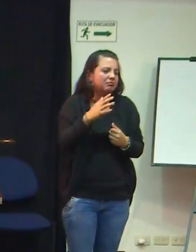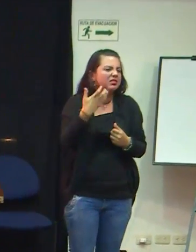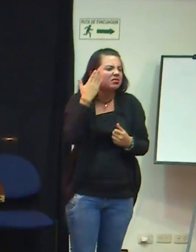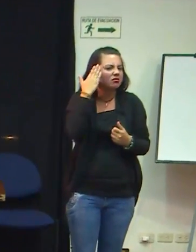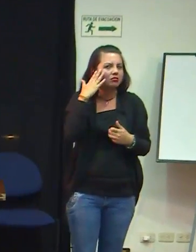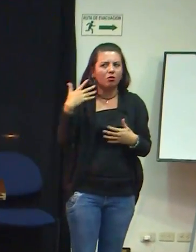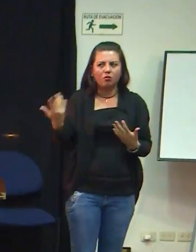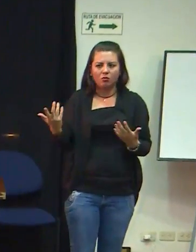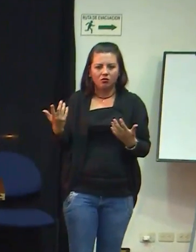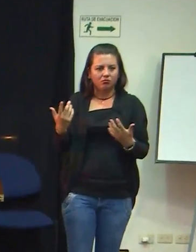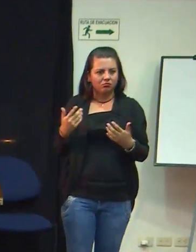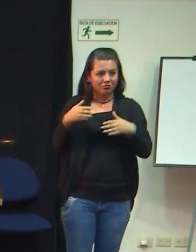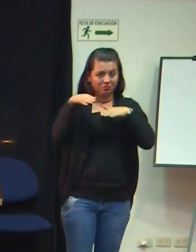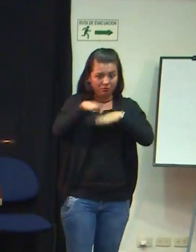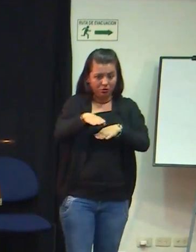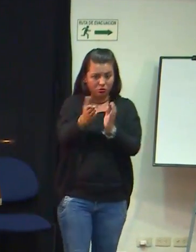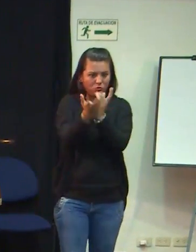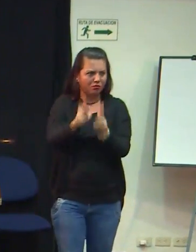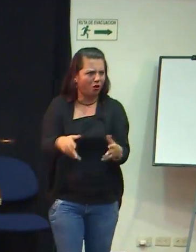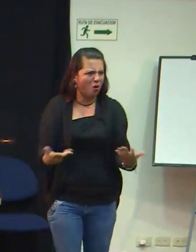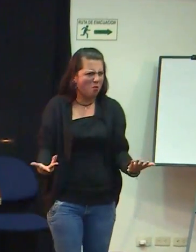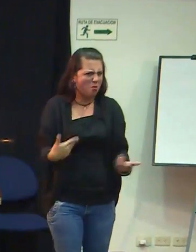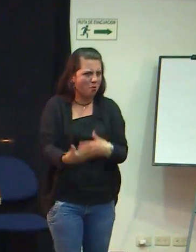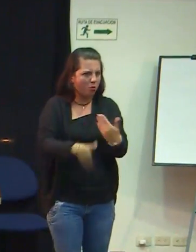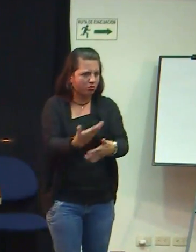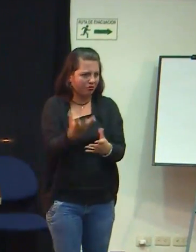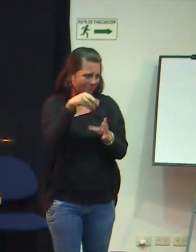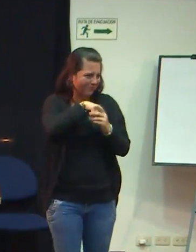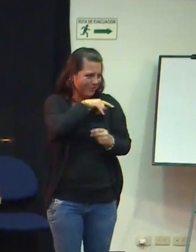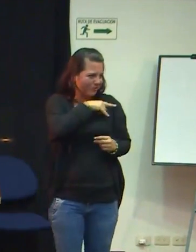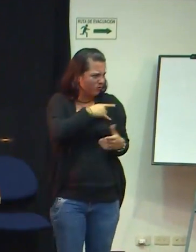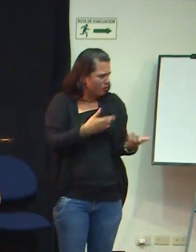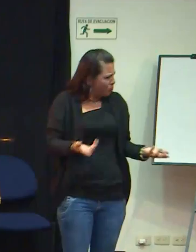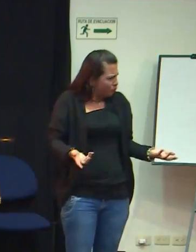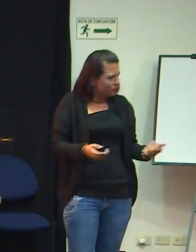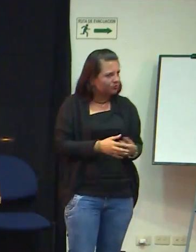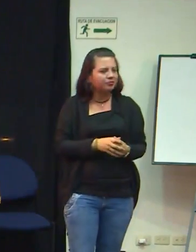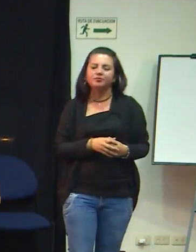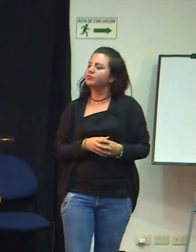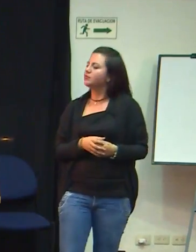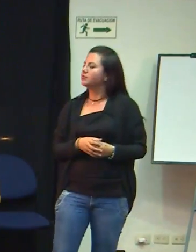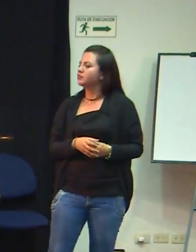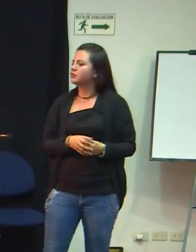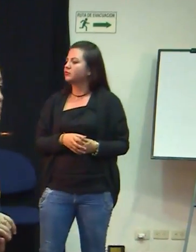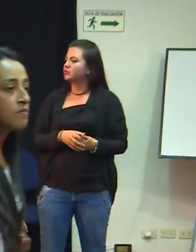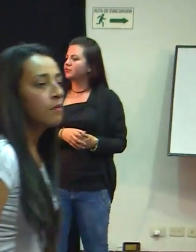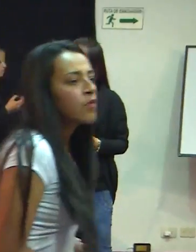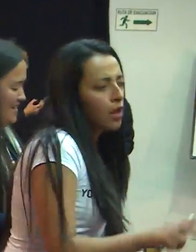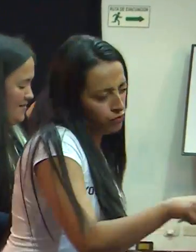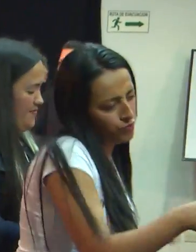cómo llegaron a la representación estudiantil, pues, dentro de la universidad.